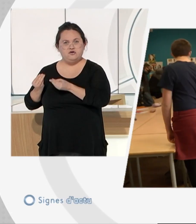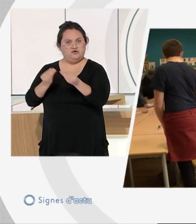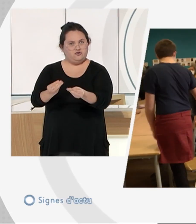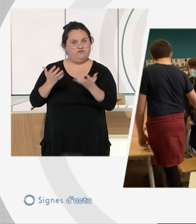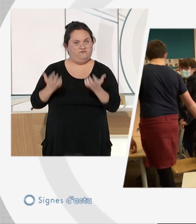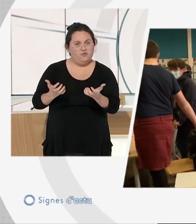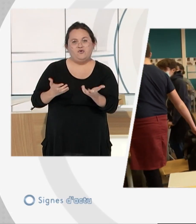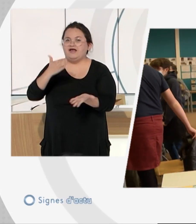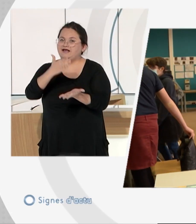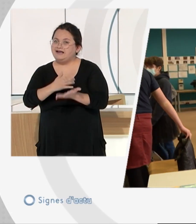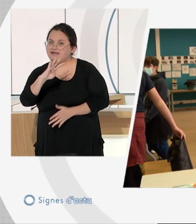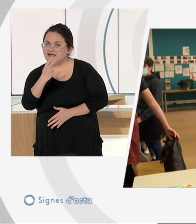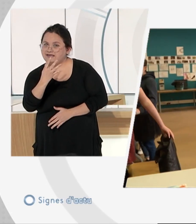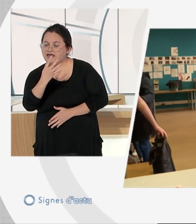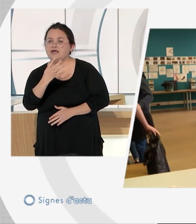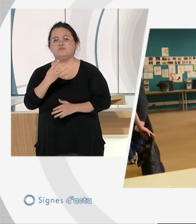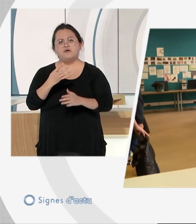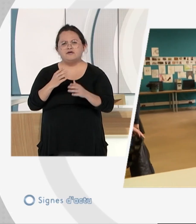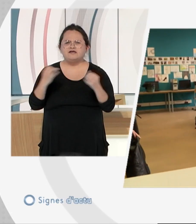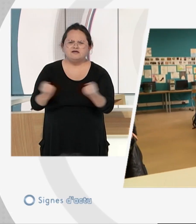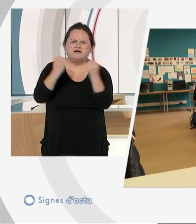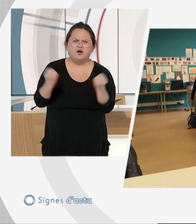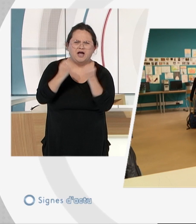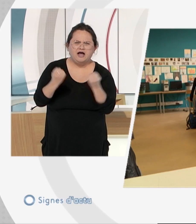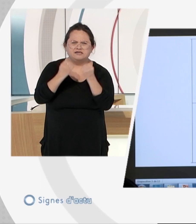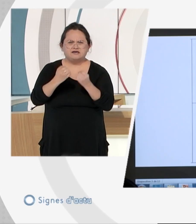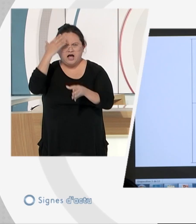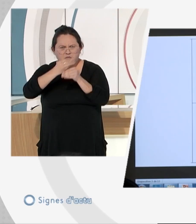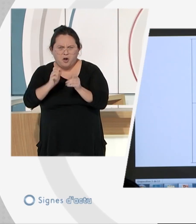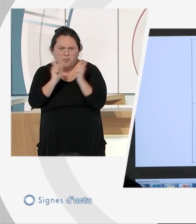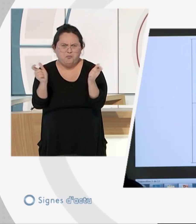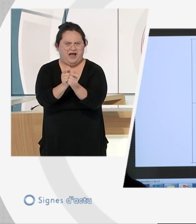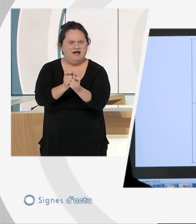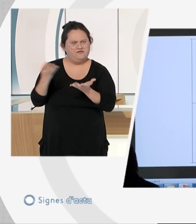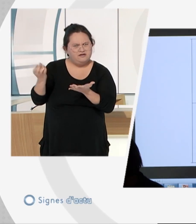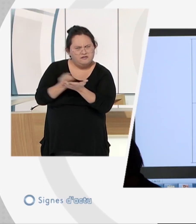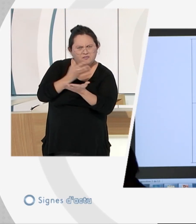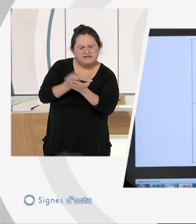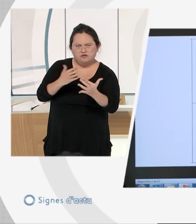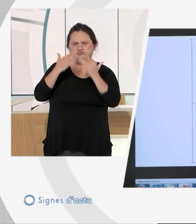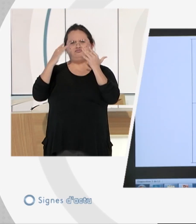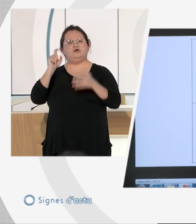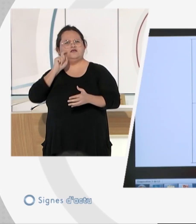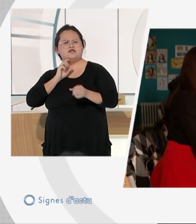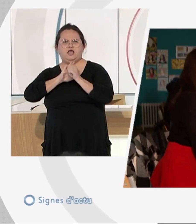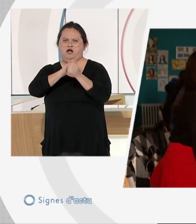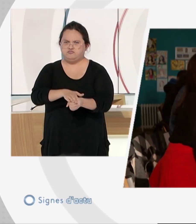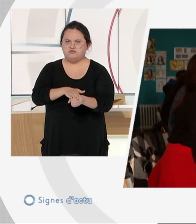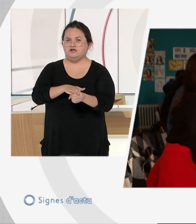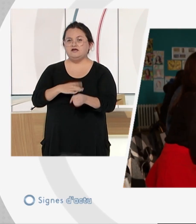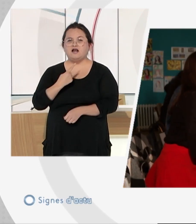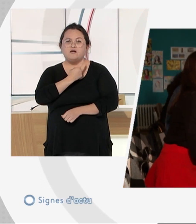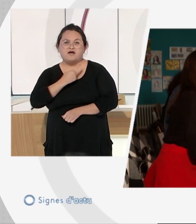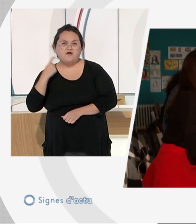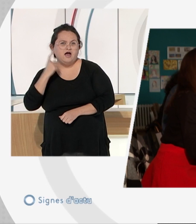pour ces 4e, détecter les messages sexistes contenus dans les publicités, un travail de titan. Le parfum pour femme, par